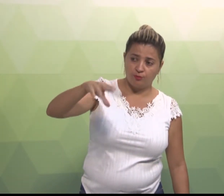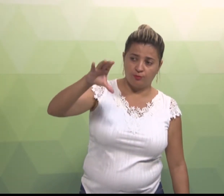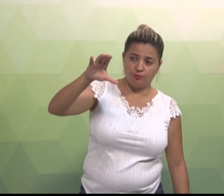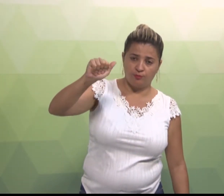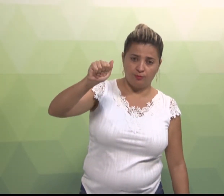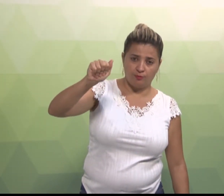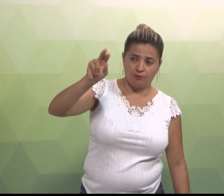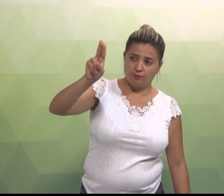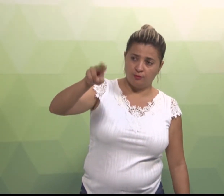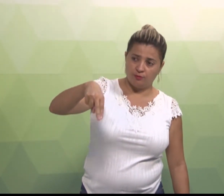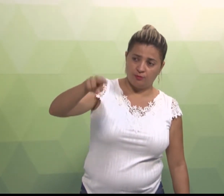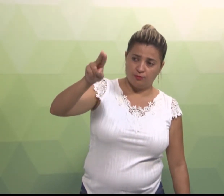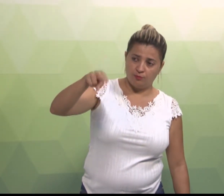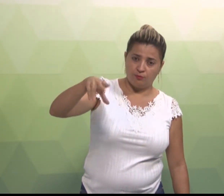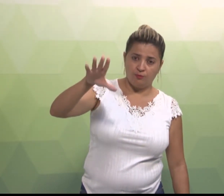Nunca.